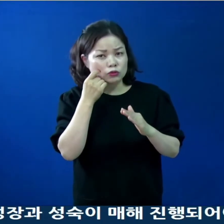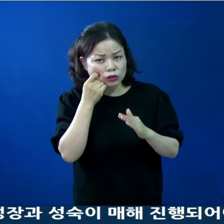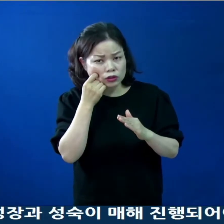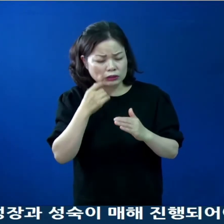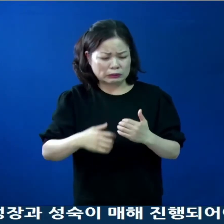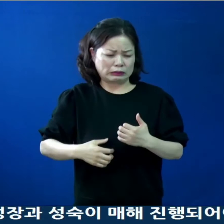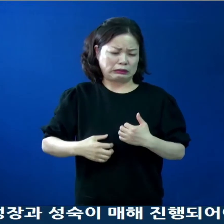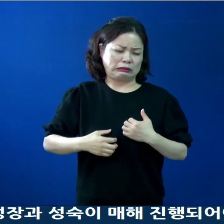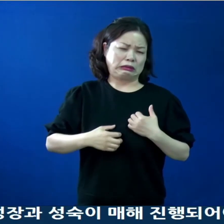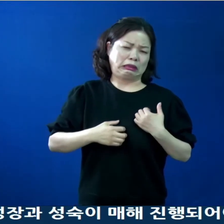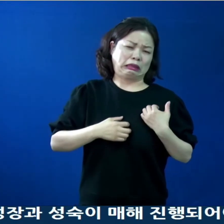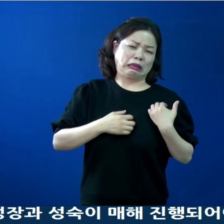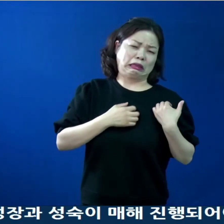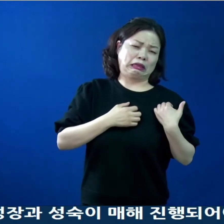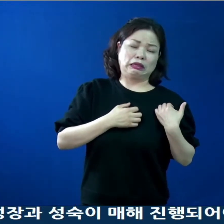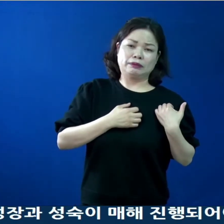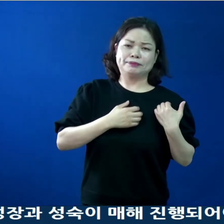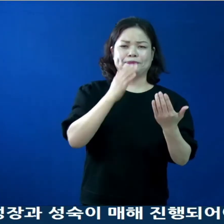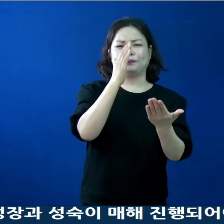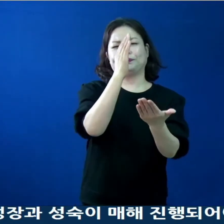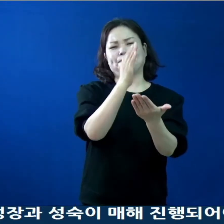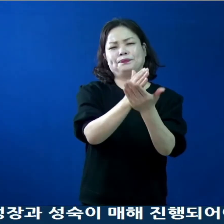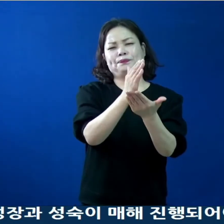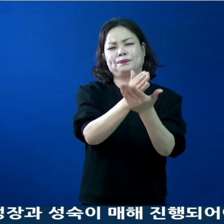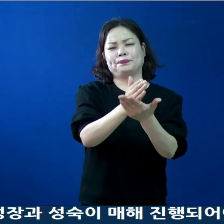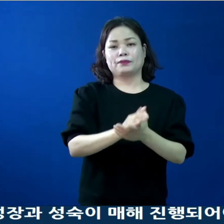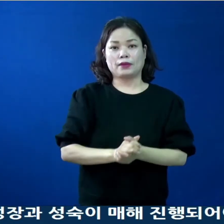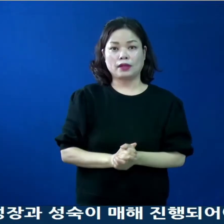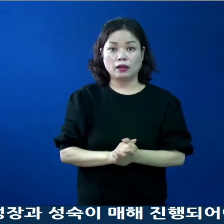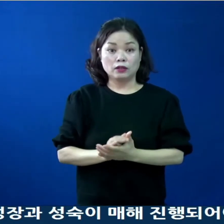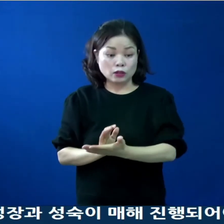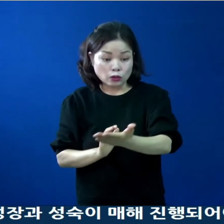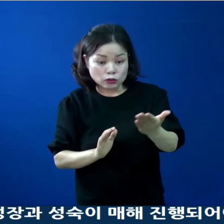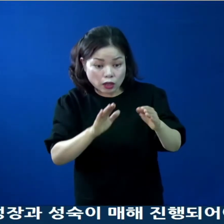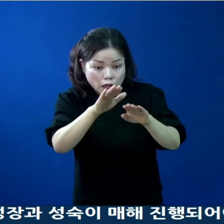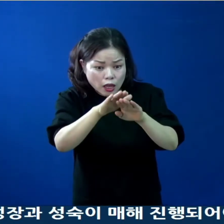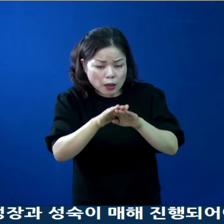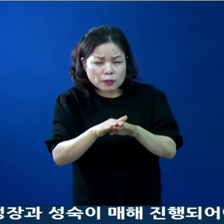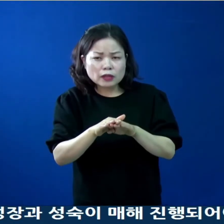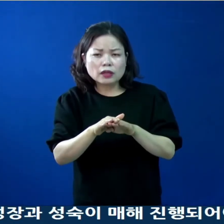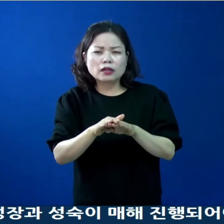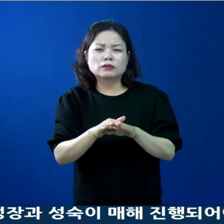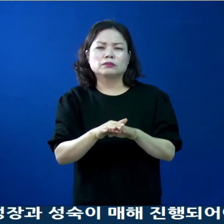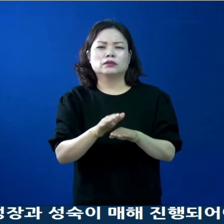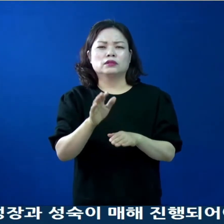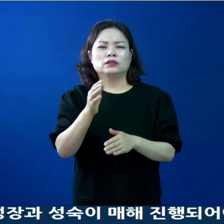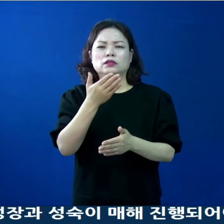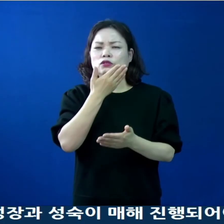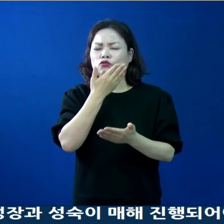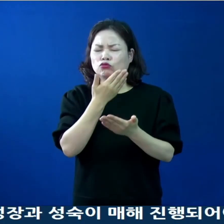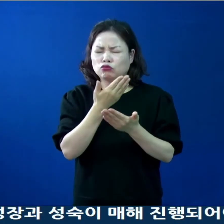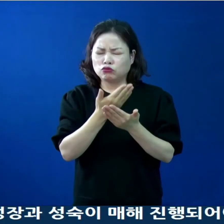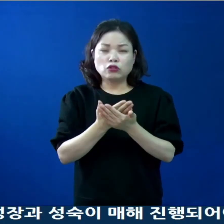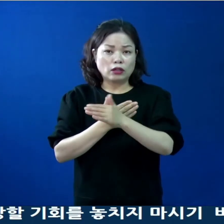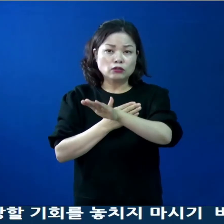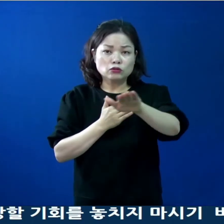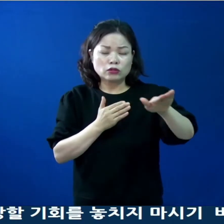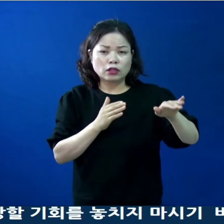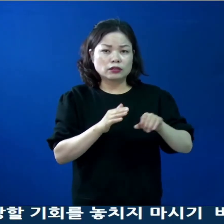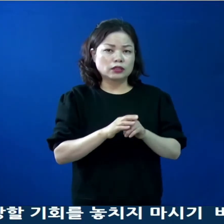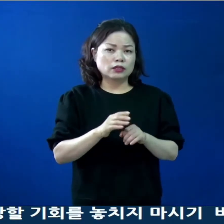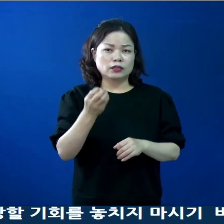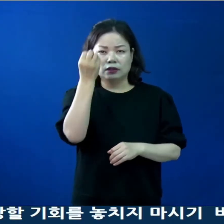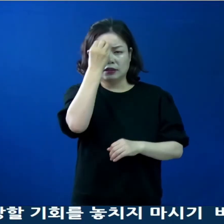게으른 자리로 나아가지 마시기 바랍니다. 여러분, 이 예배라고 하는 가치만큼 우리 인생에 있어서